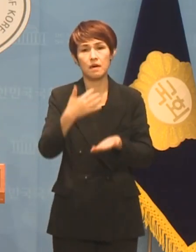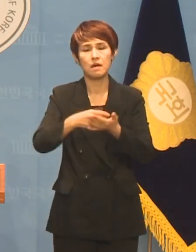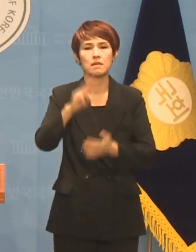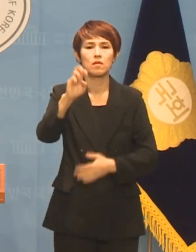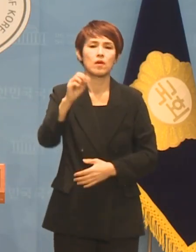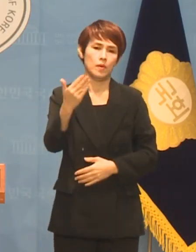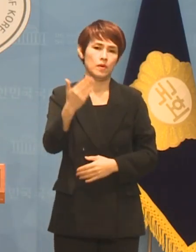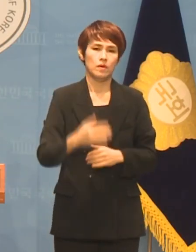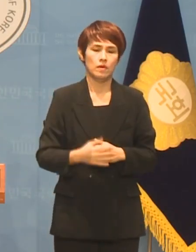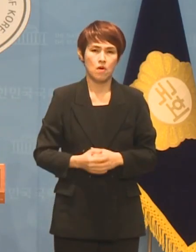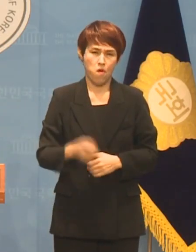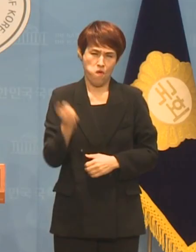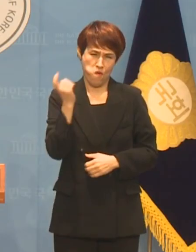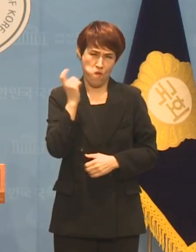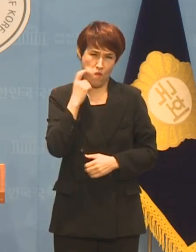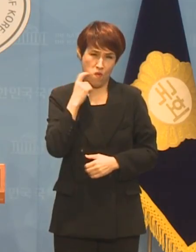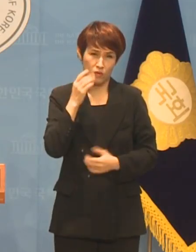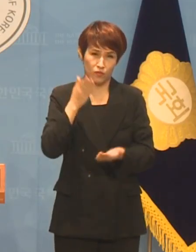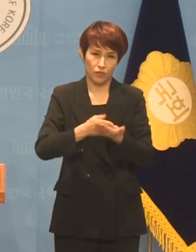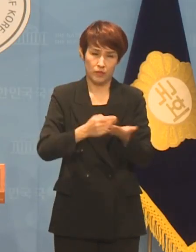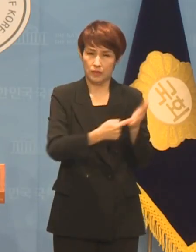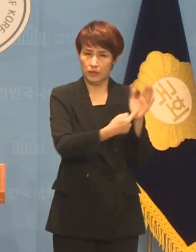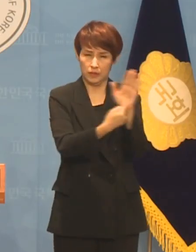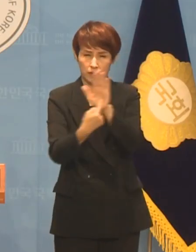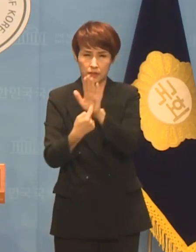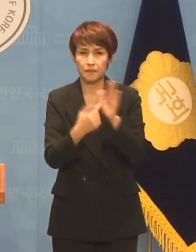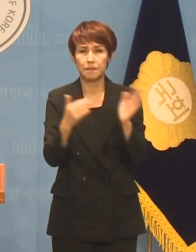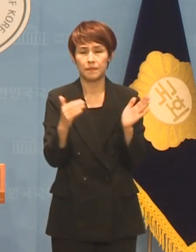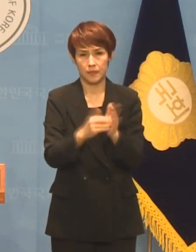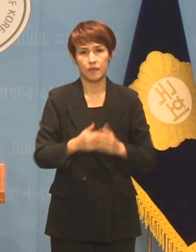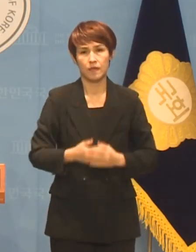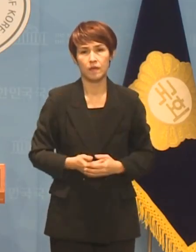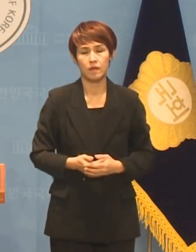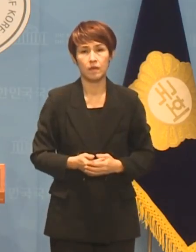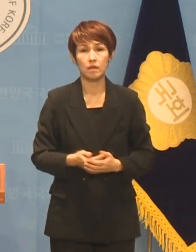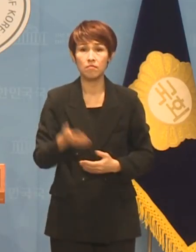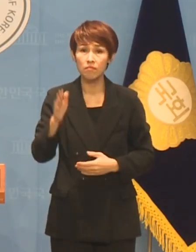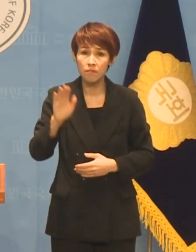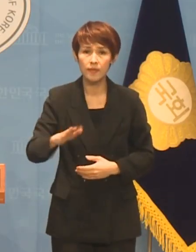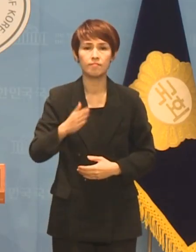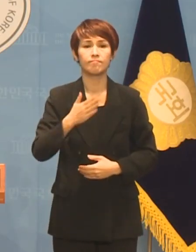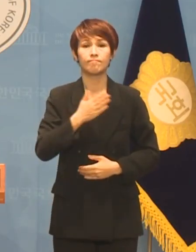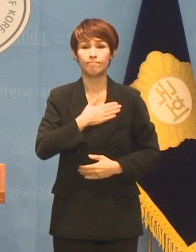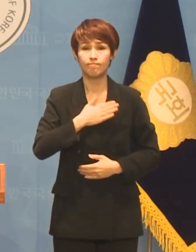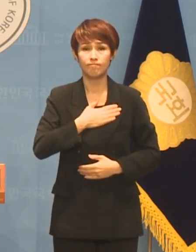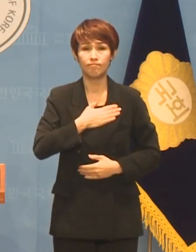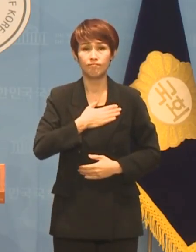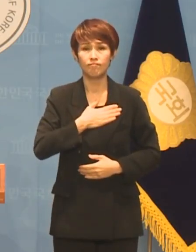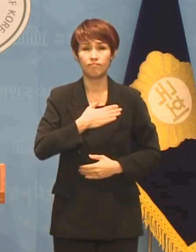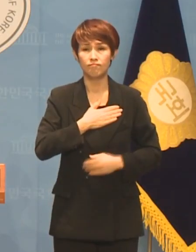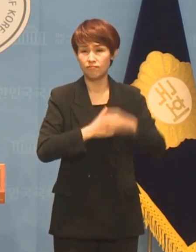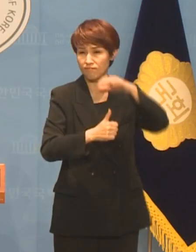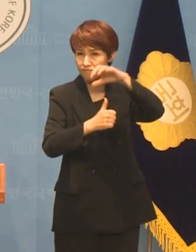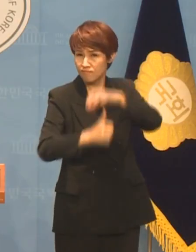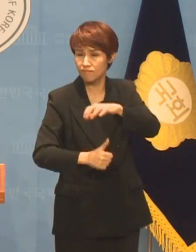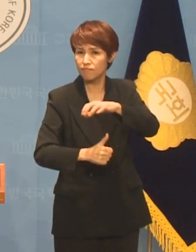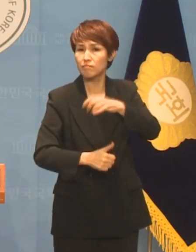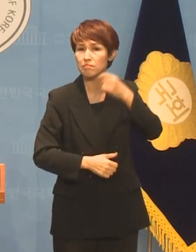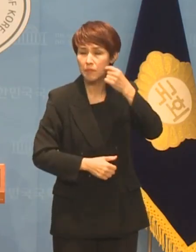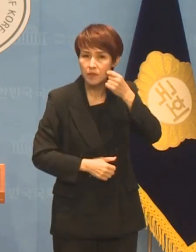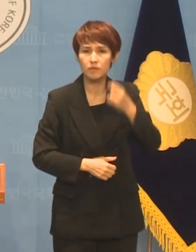가짜 뉴스를 무차별적으로 퍼뜨렸지만 저 김기현을 무너뜨릴 하자가 없다는